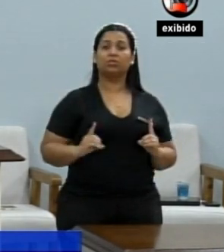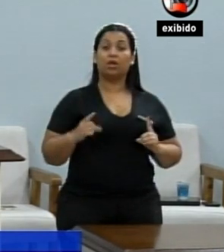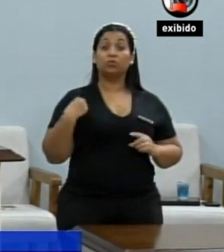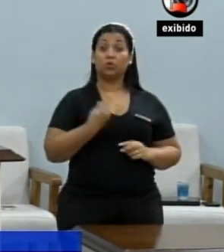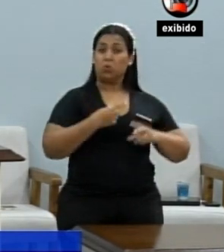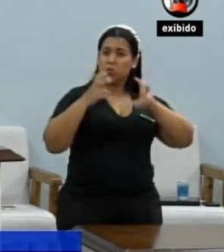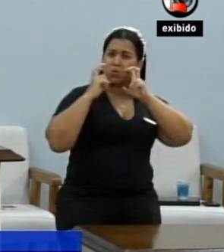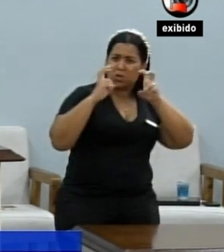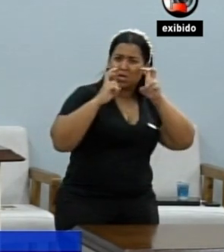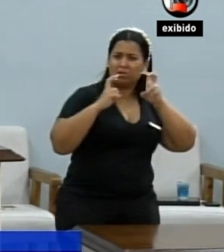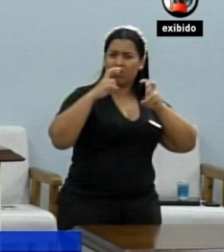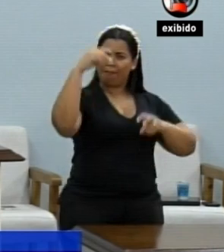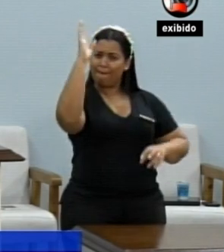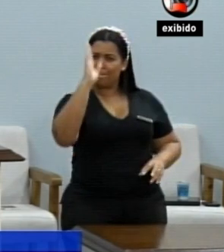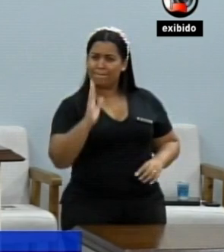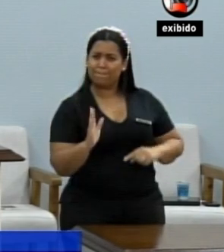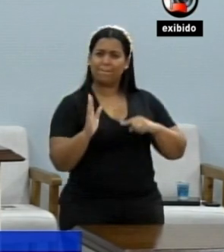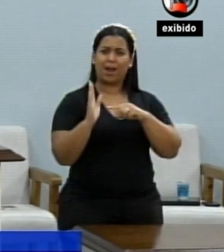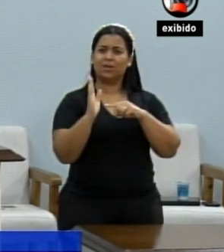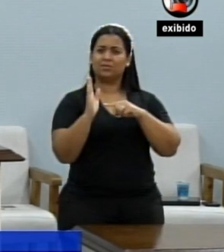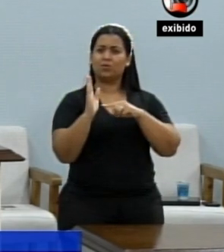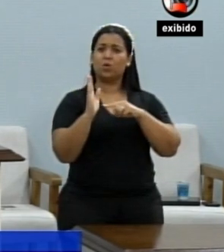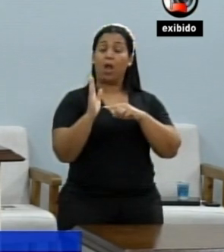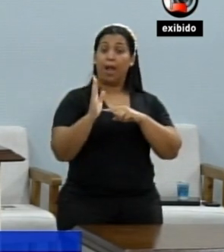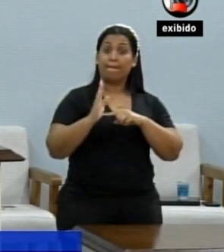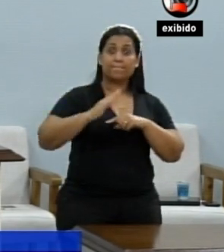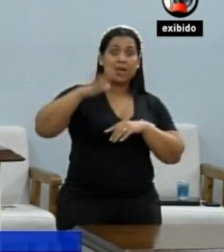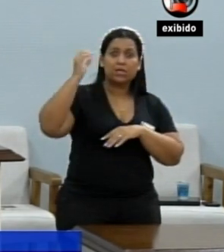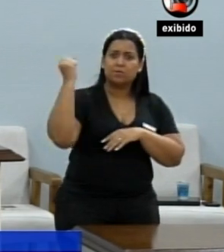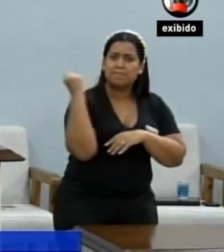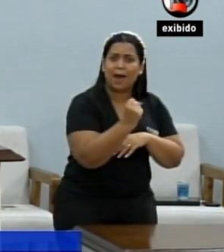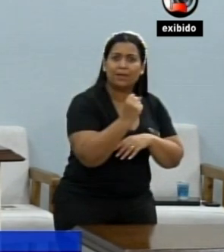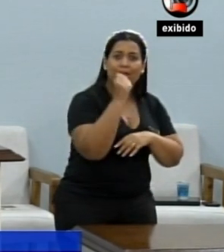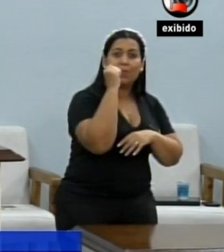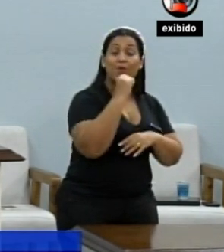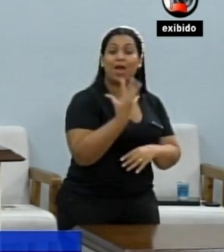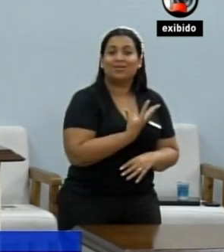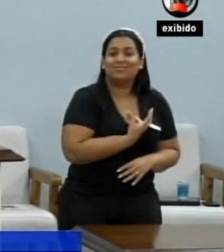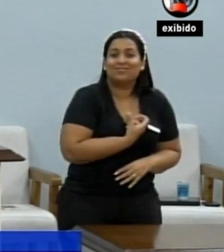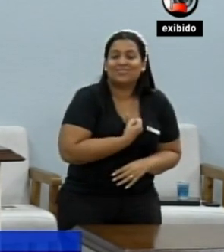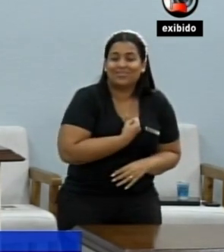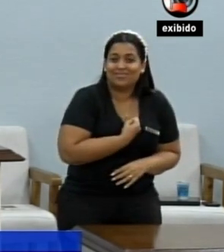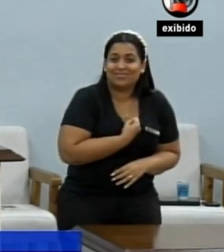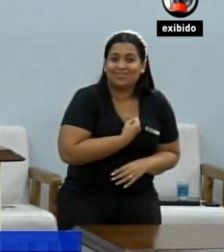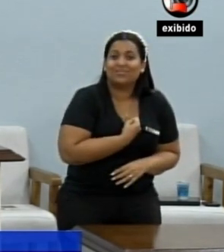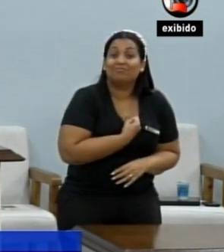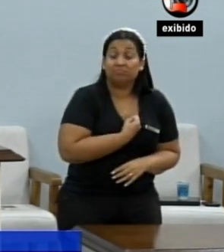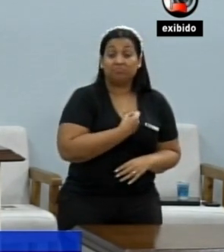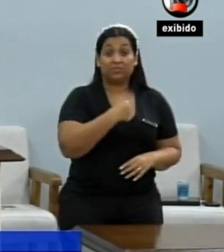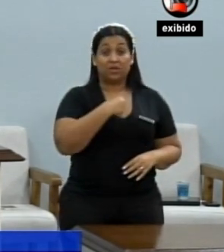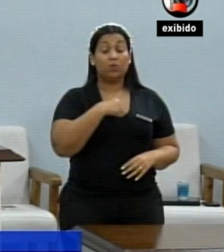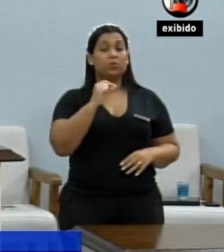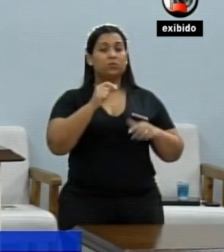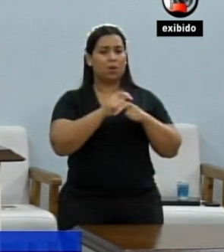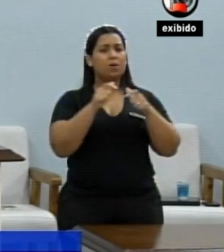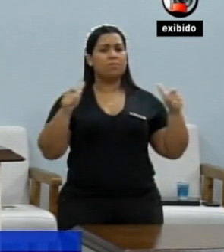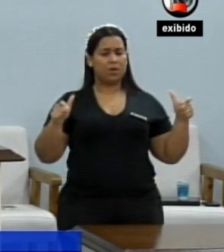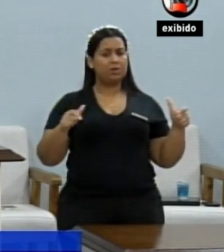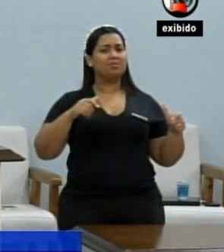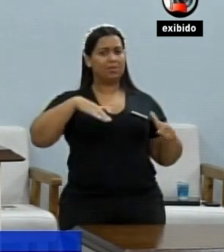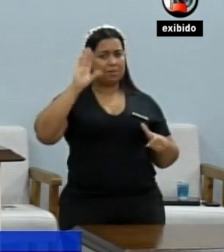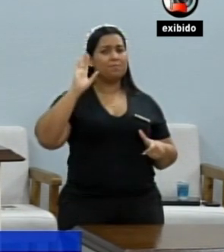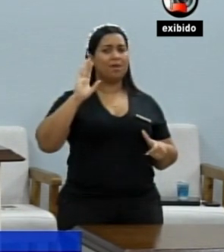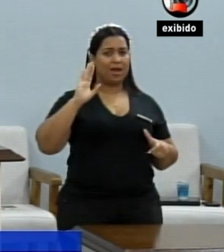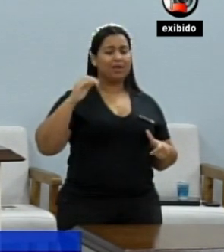que o Brasil é o país que mais mata mulheres trans no mundo. Acredito que a maioria aqui tem mais de